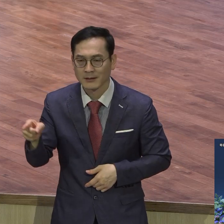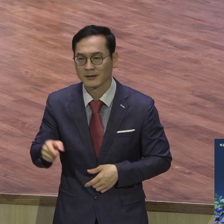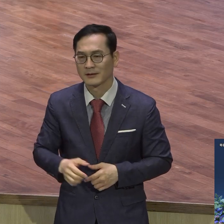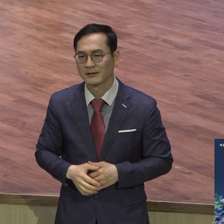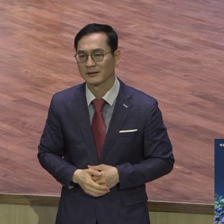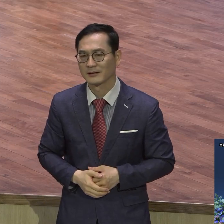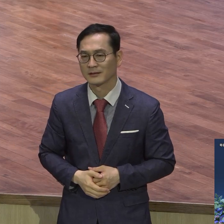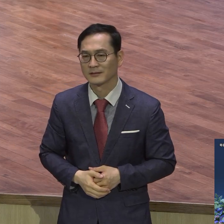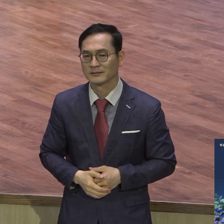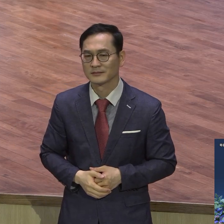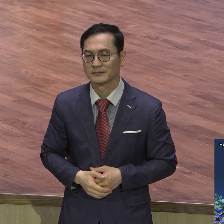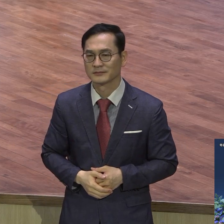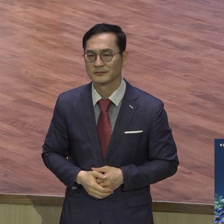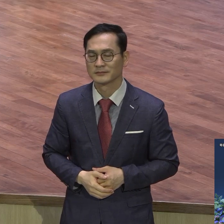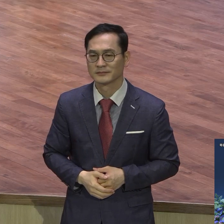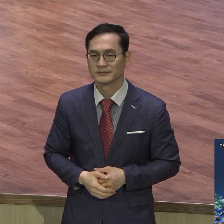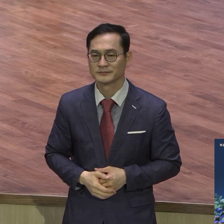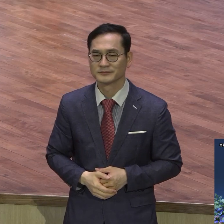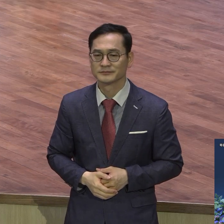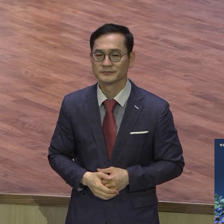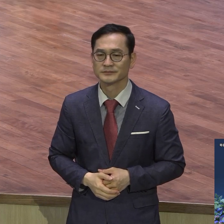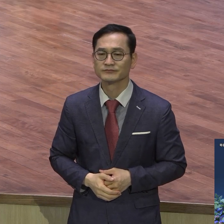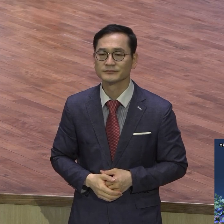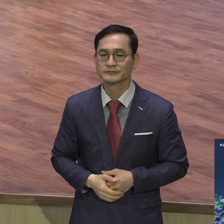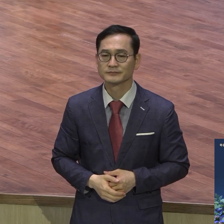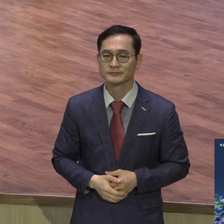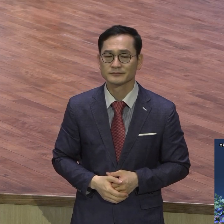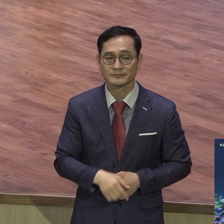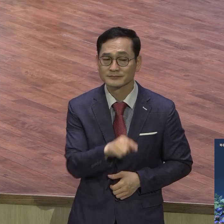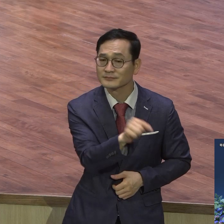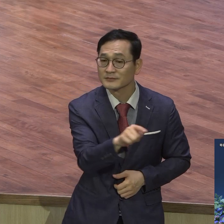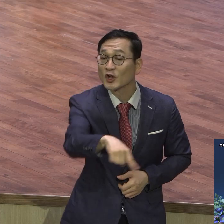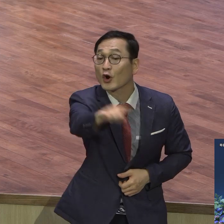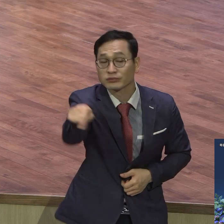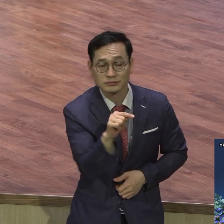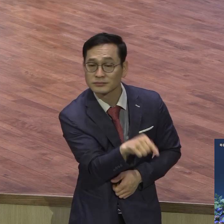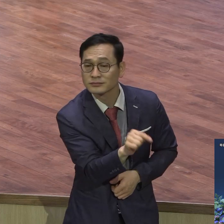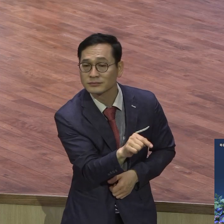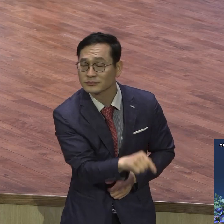여러분은 일상생활 속에서 칭찬을 많이 합니까?